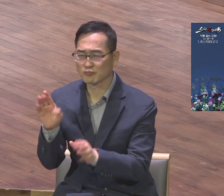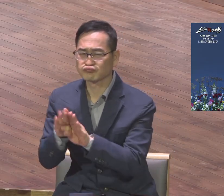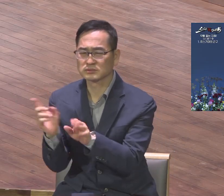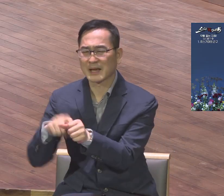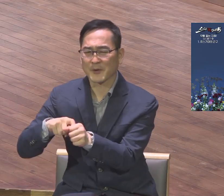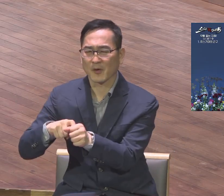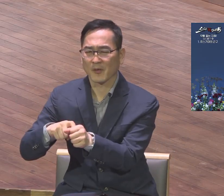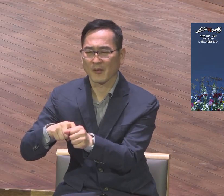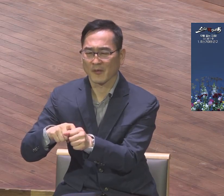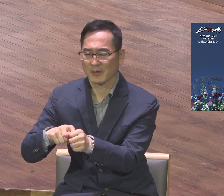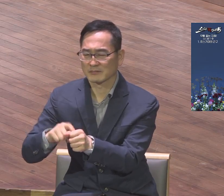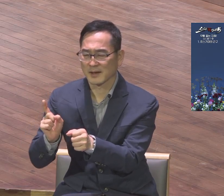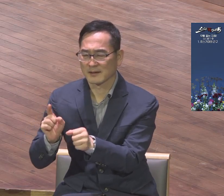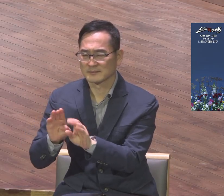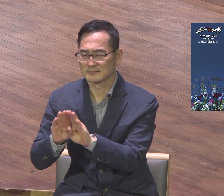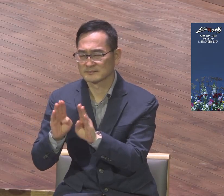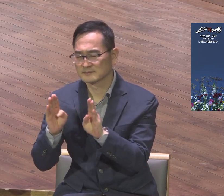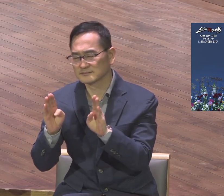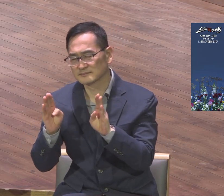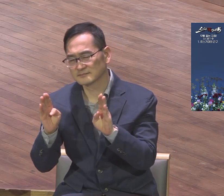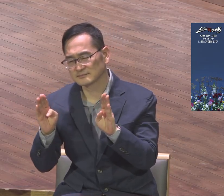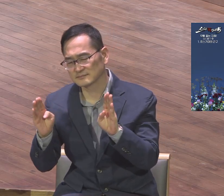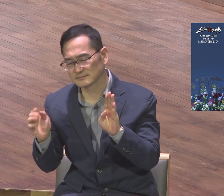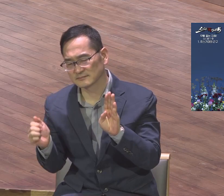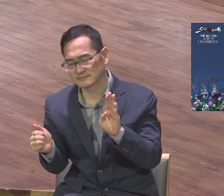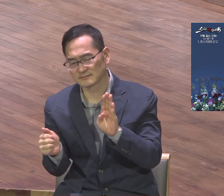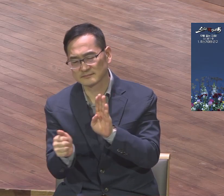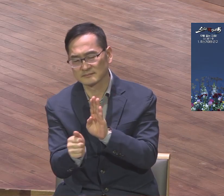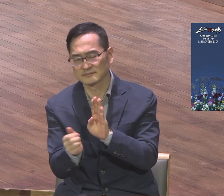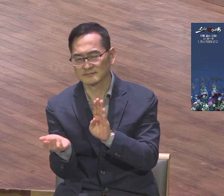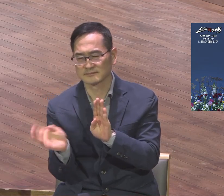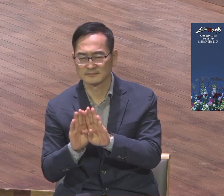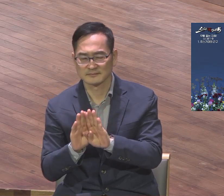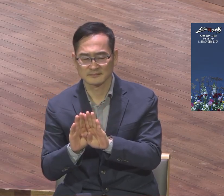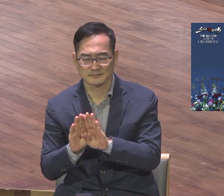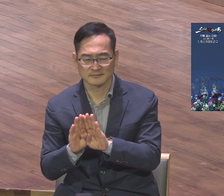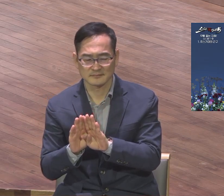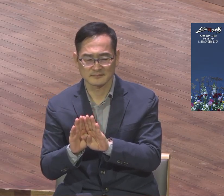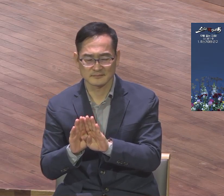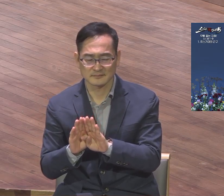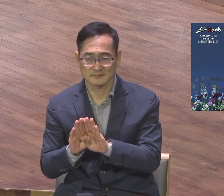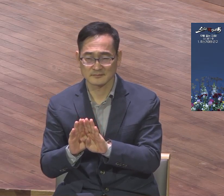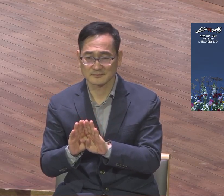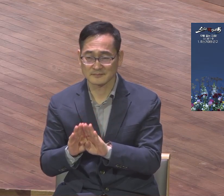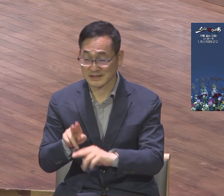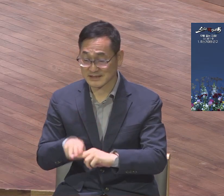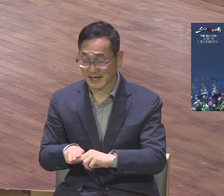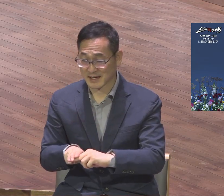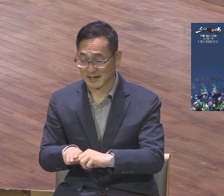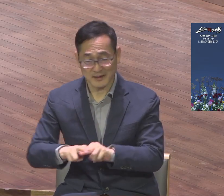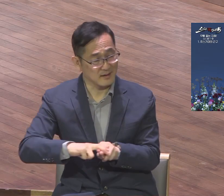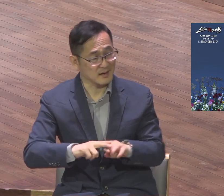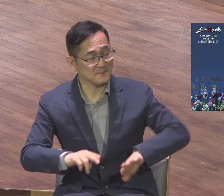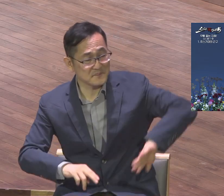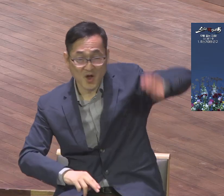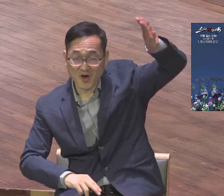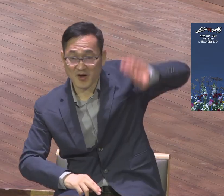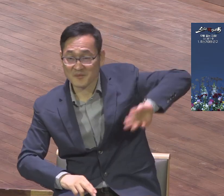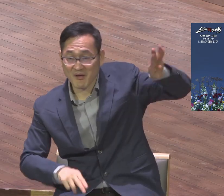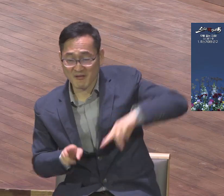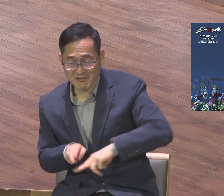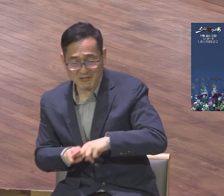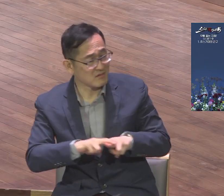혼자 싹 들어가서 혼자 벽을 향하여. 이 의자가 이래 있으면요 벽에 무릎 꿇고 저쪽으로 하면